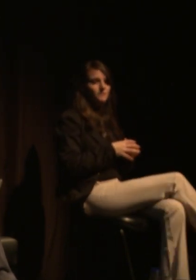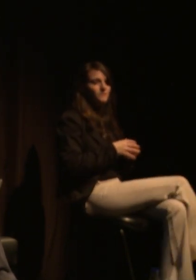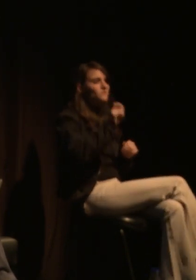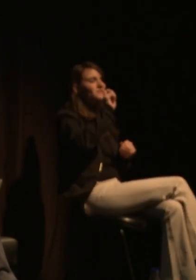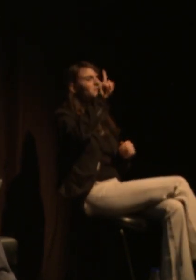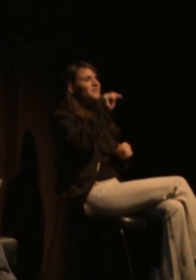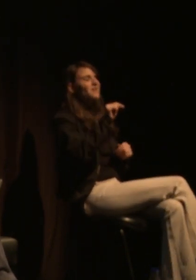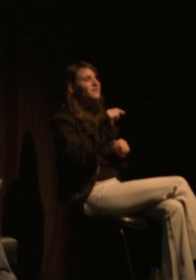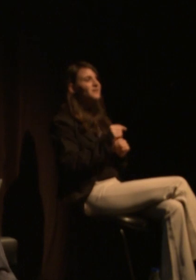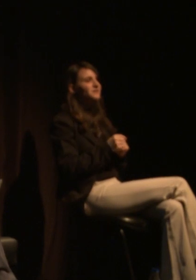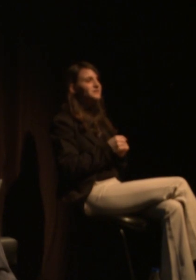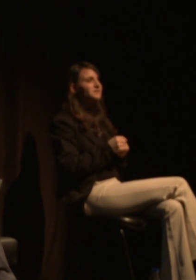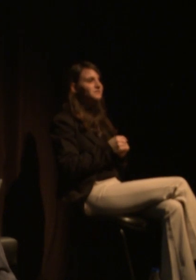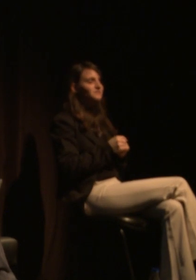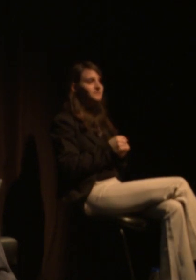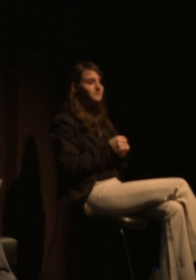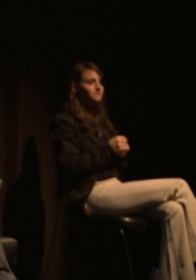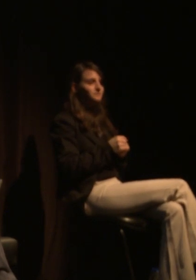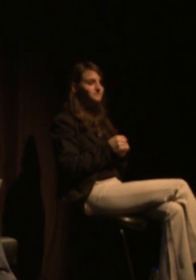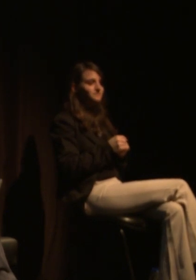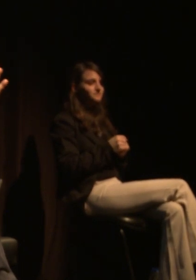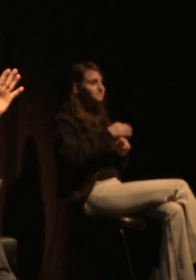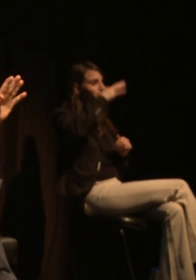será? Masturbação.